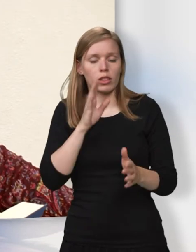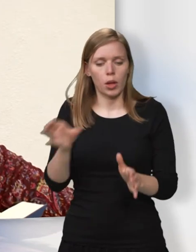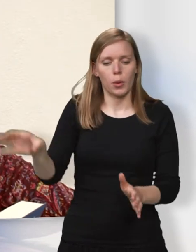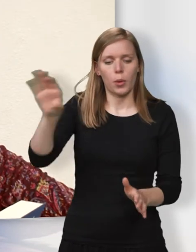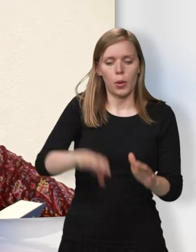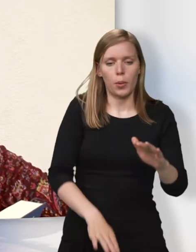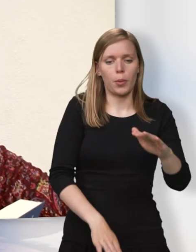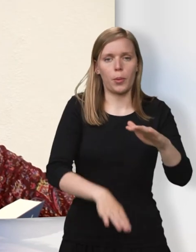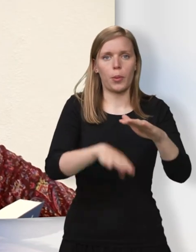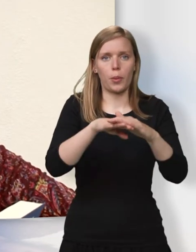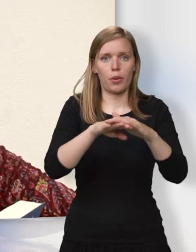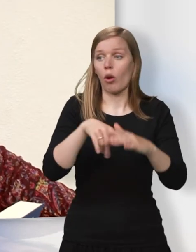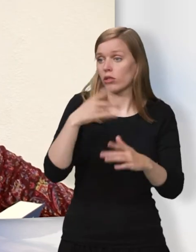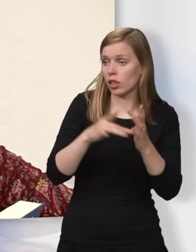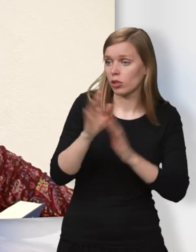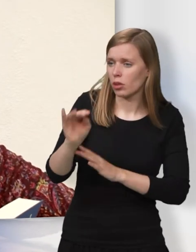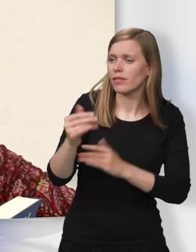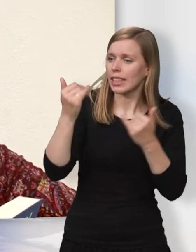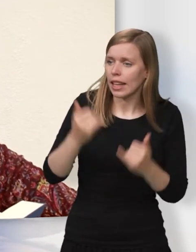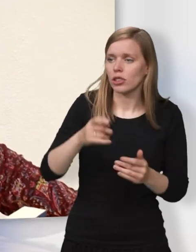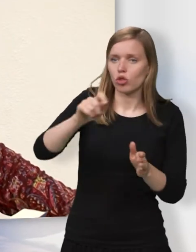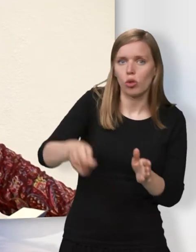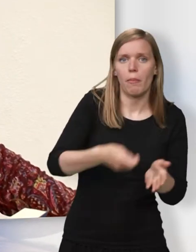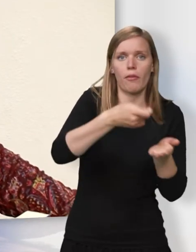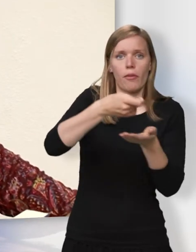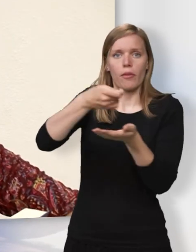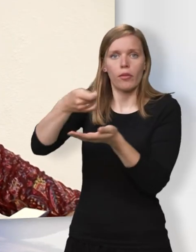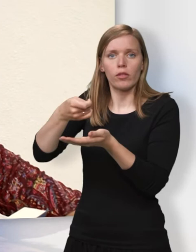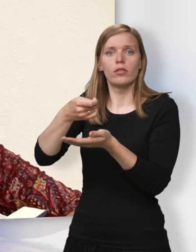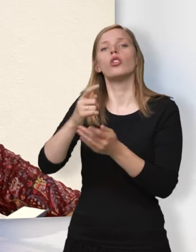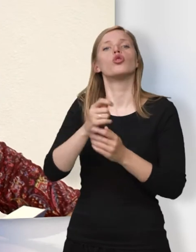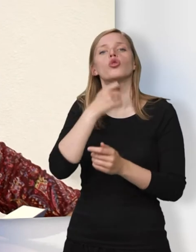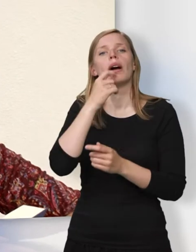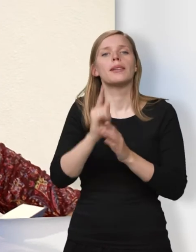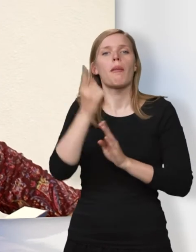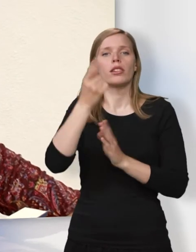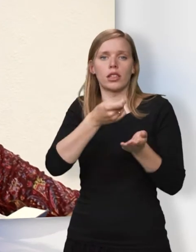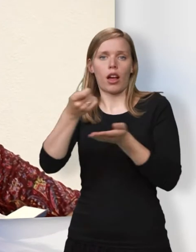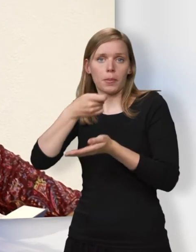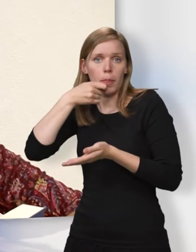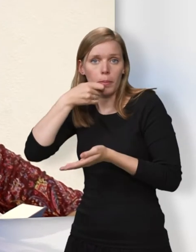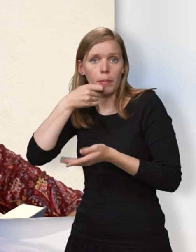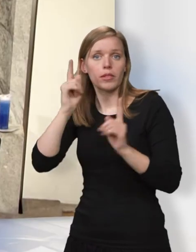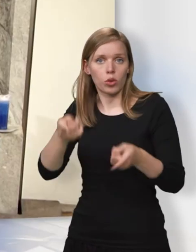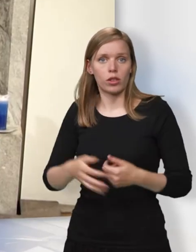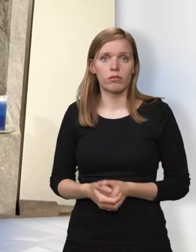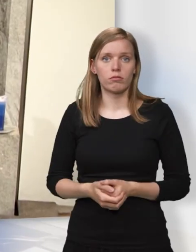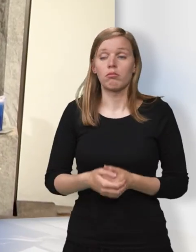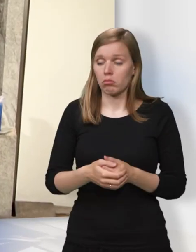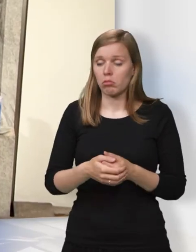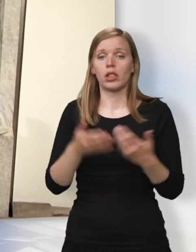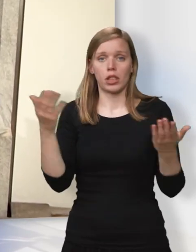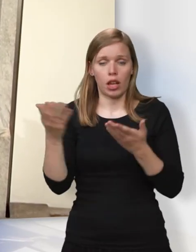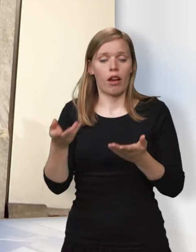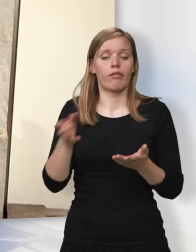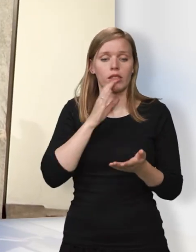zu ihnen: Schöpft nun und bringt es dem Speisemeister. Und sie brachten es ihm.